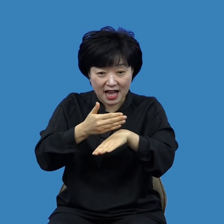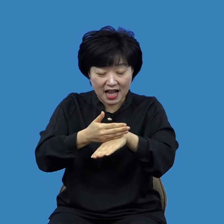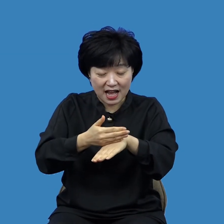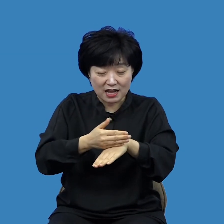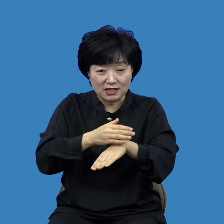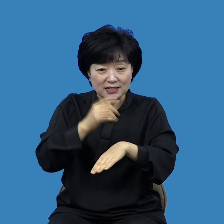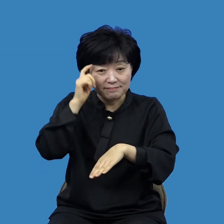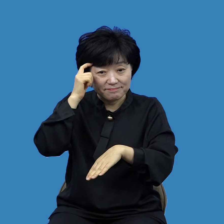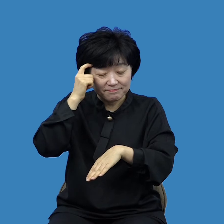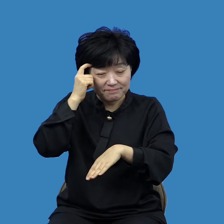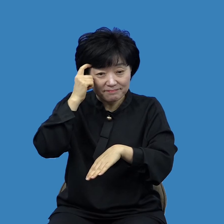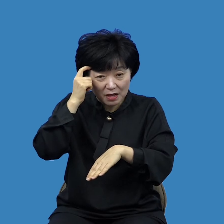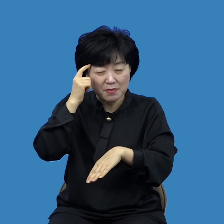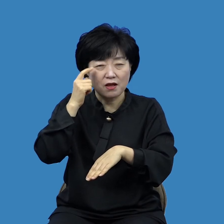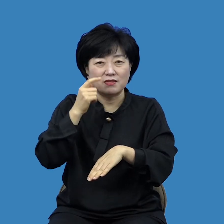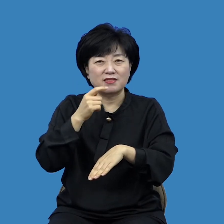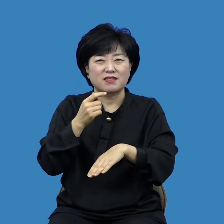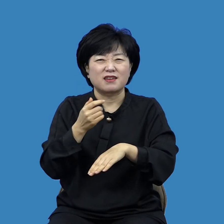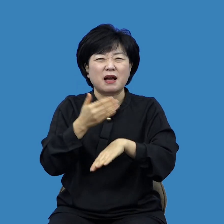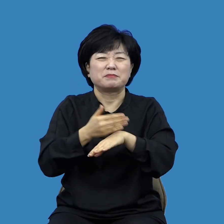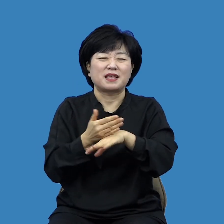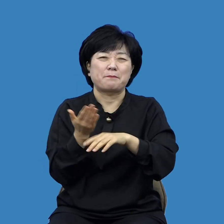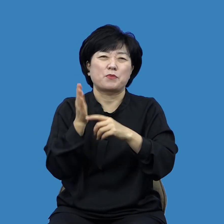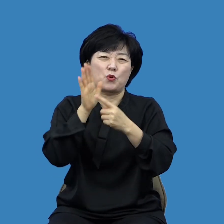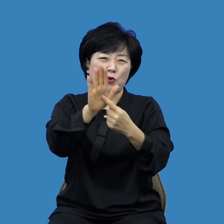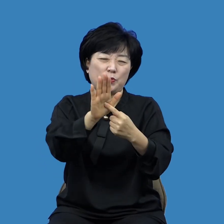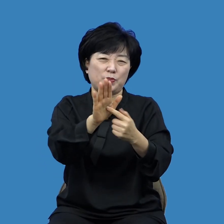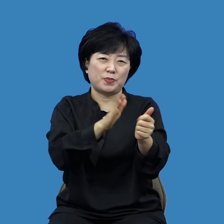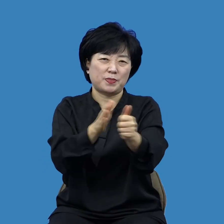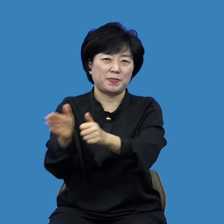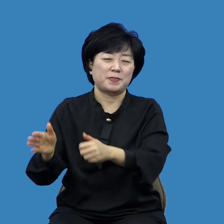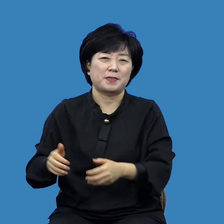표현. 공경하는 것은